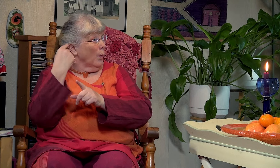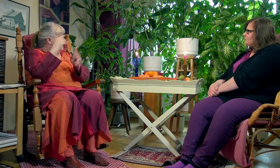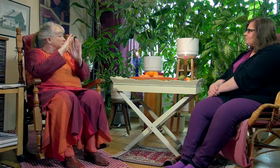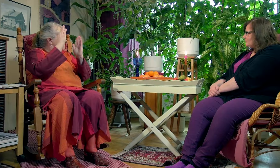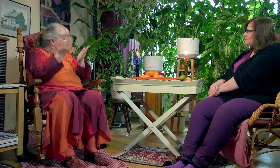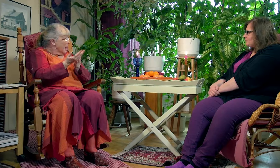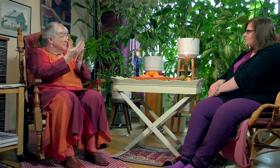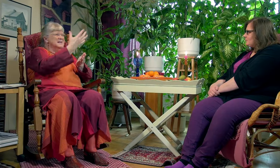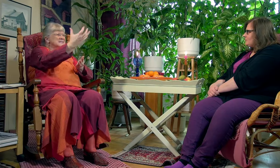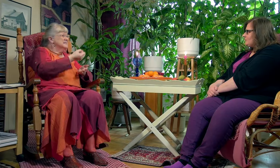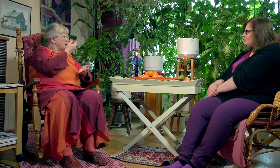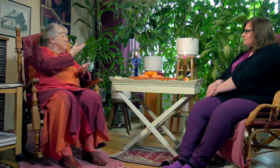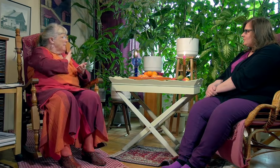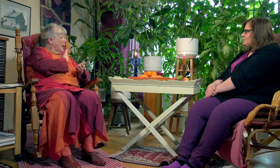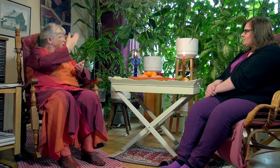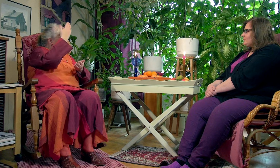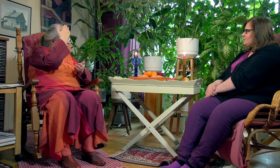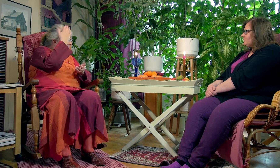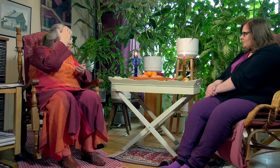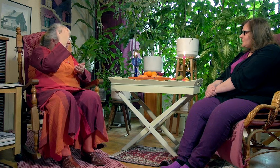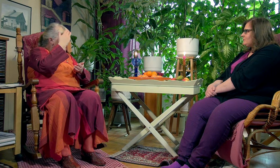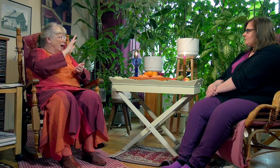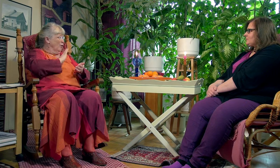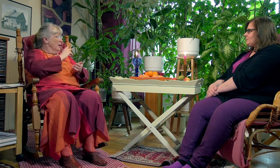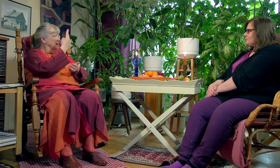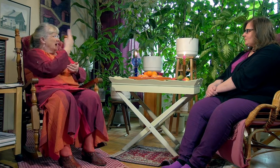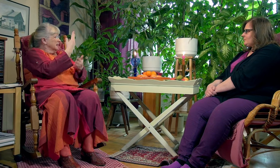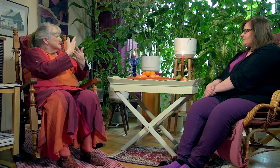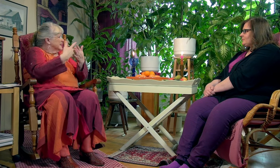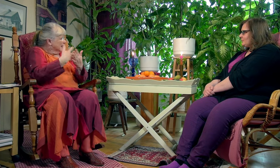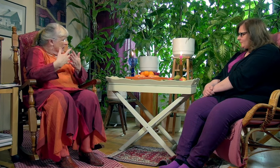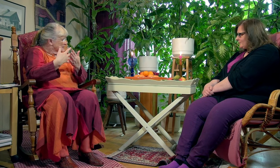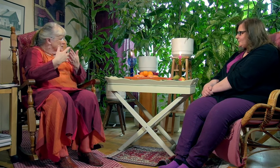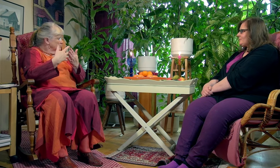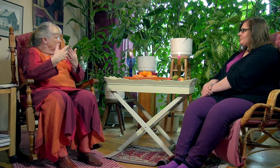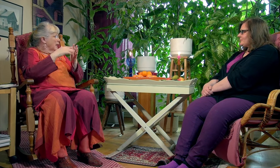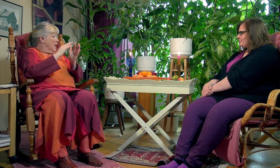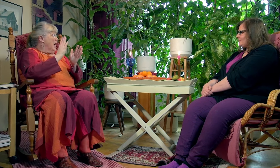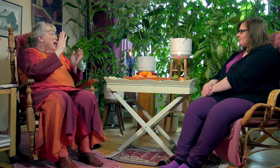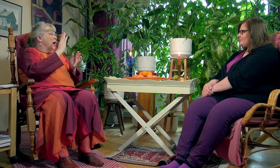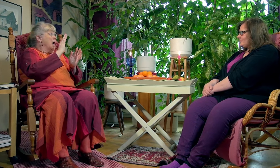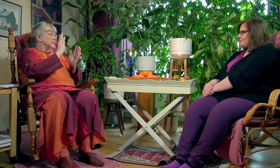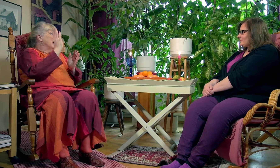kuurot ovat paljon enemmän mukana kuulevien maailmassa, niin he saavat paljon tietoa sieltä ja ovat enemmän